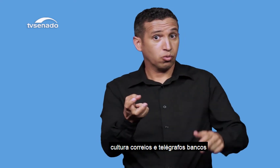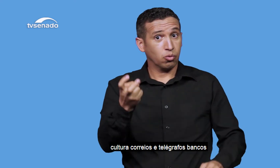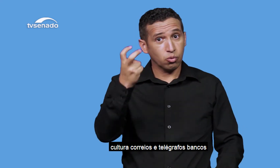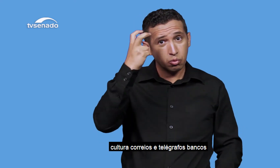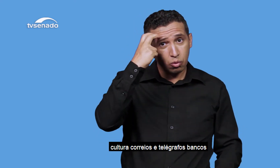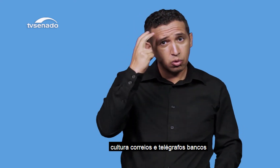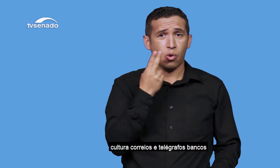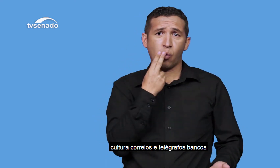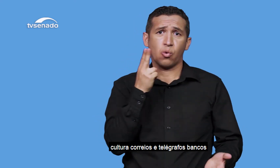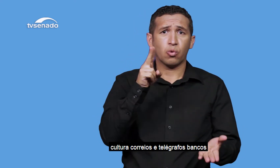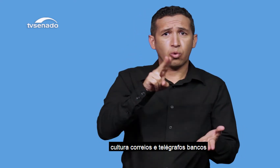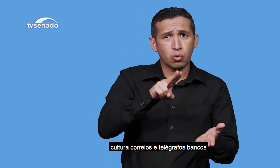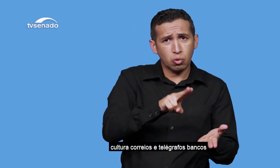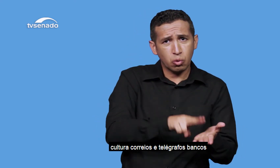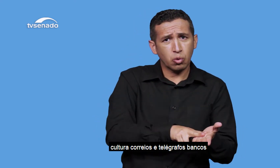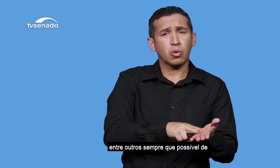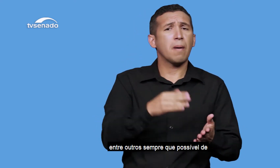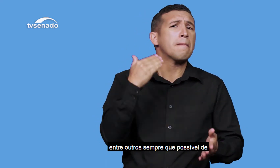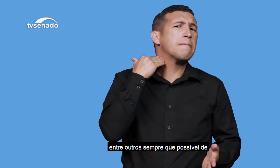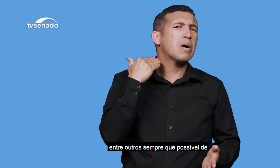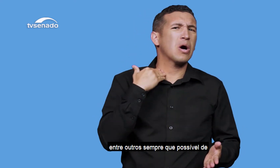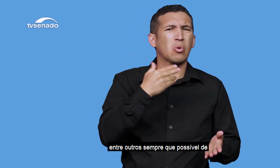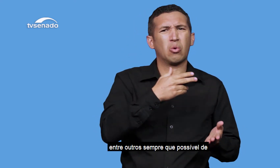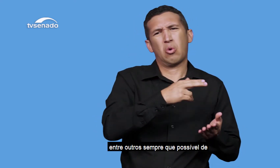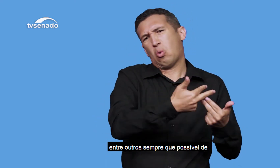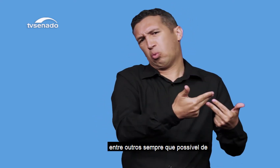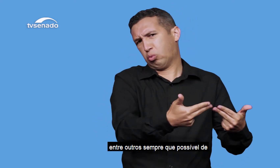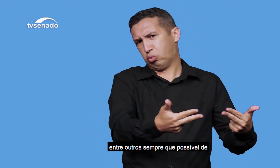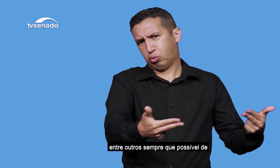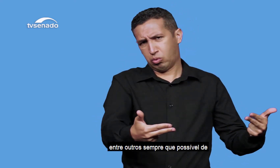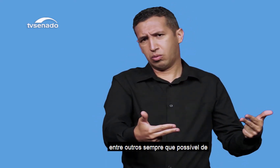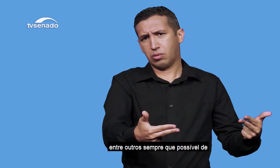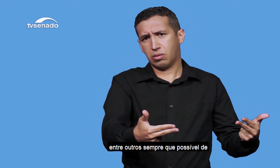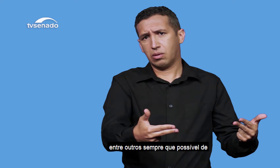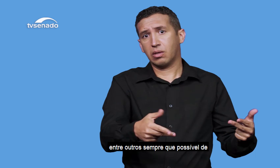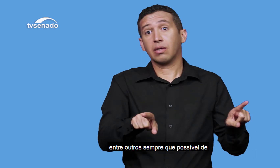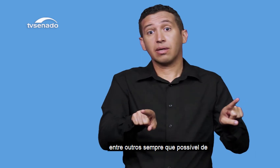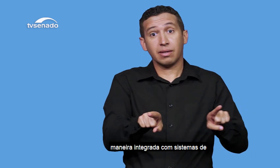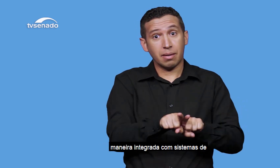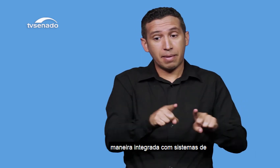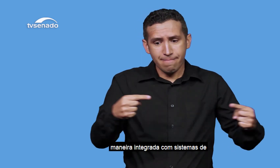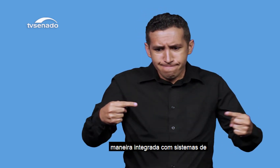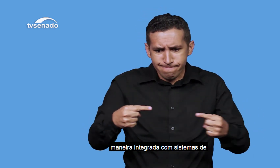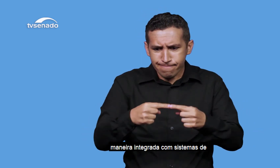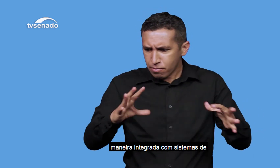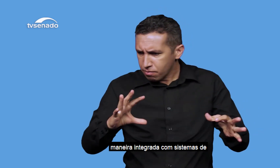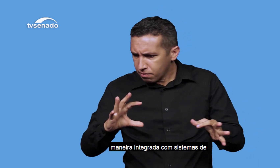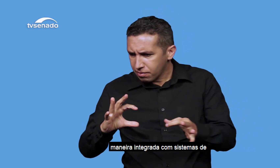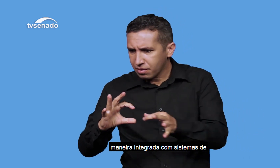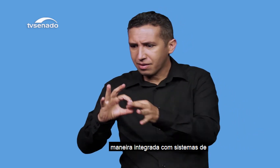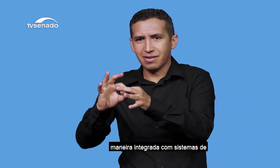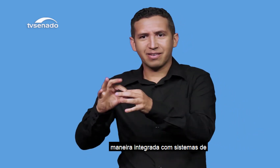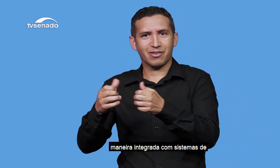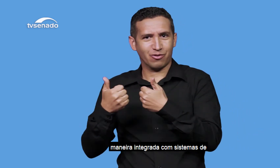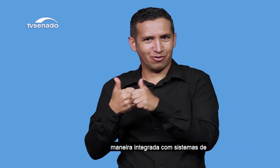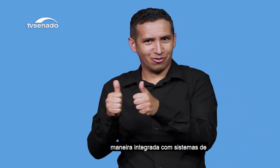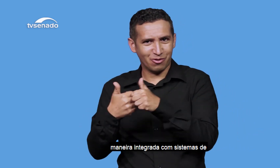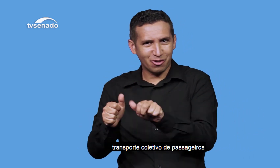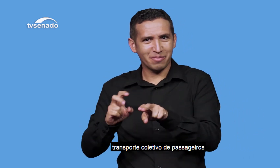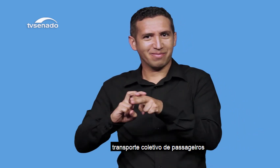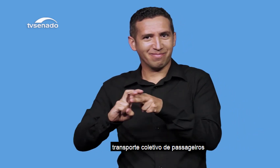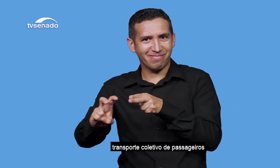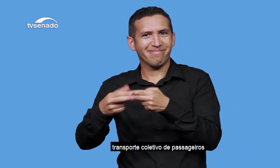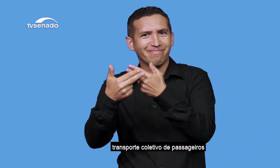correios e telégrafos bancos entre outros sempre que possível de maneira integrada com sistemas